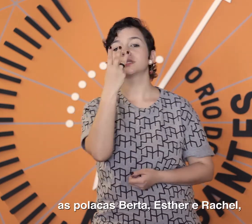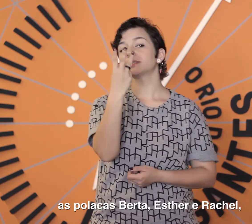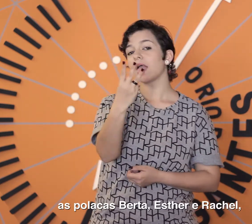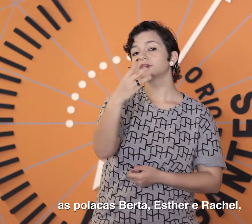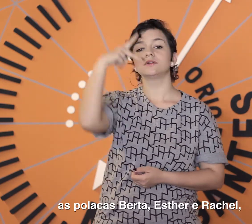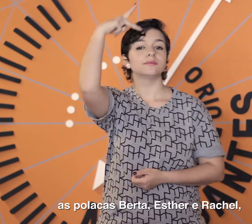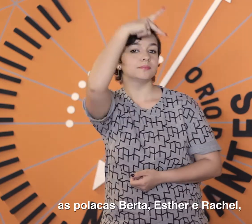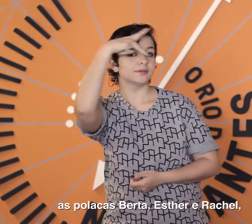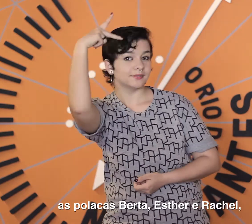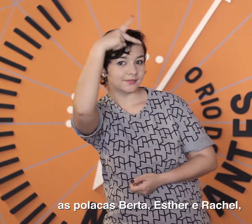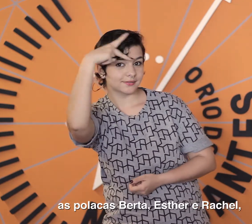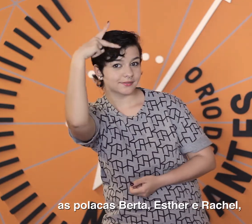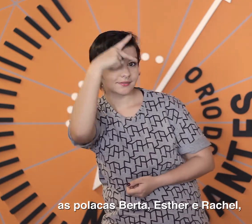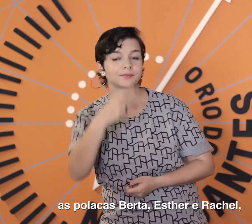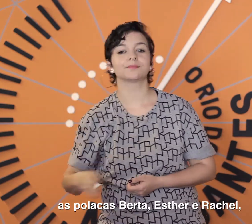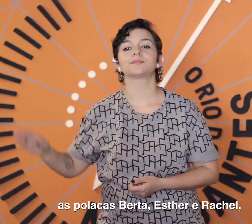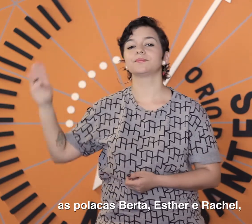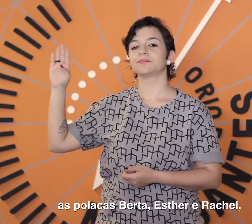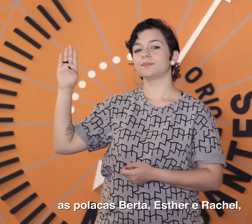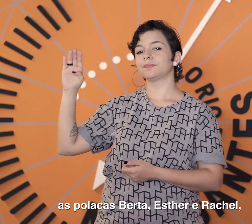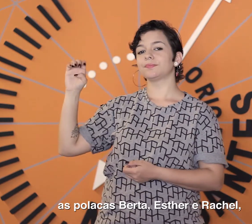as polacas Berta, Esther e Raquel,